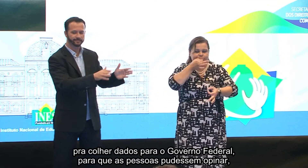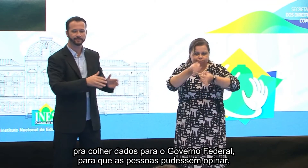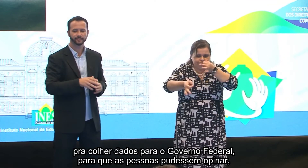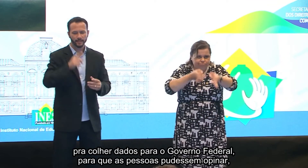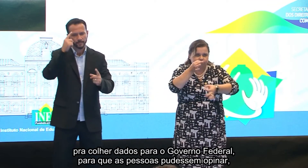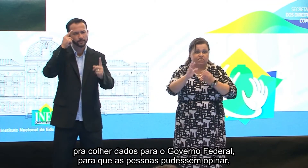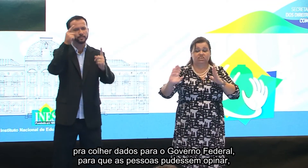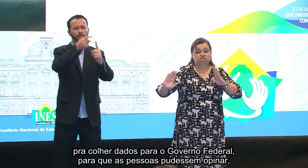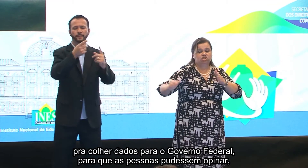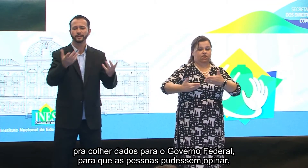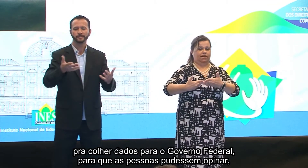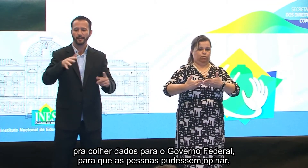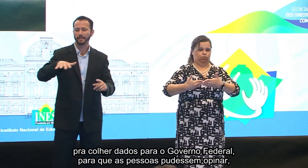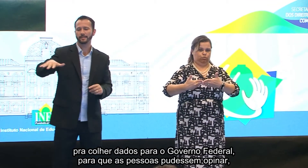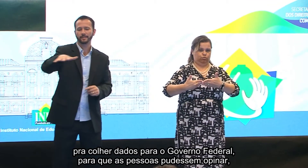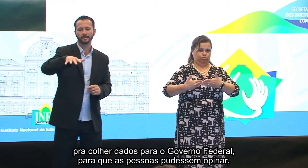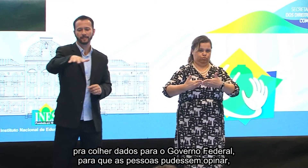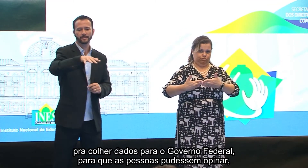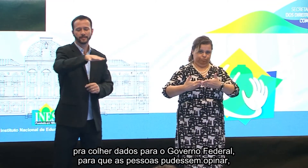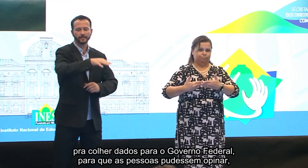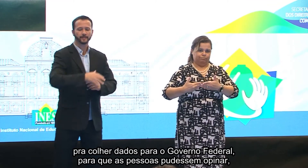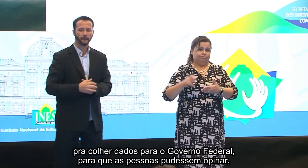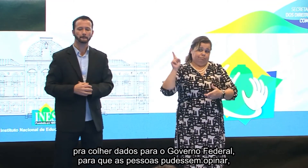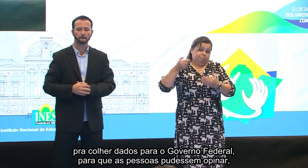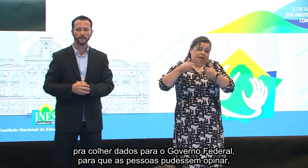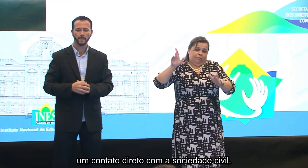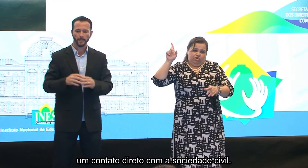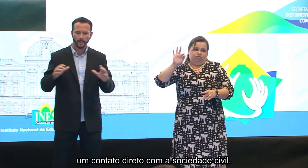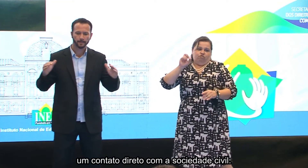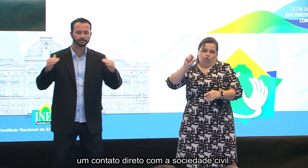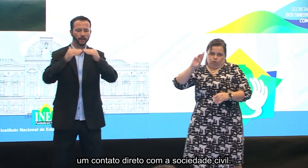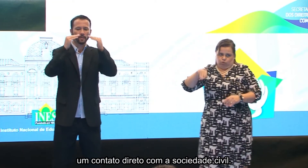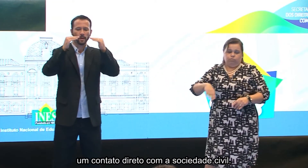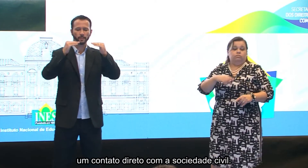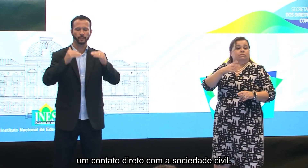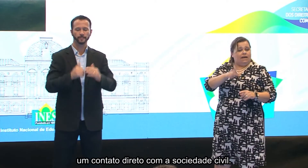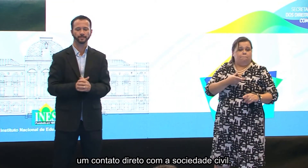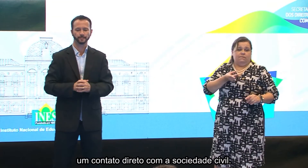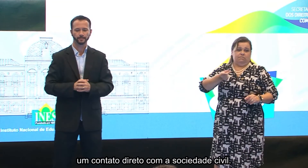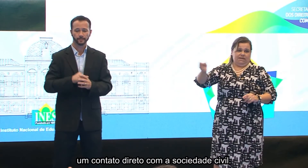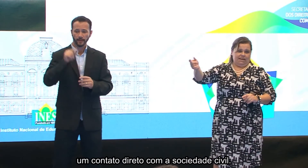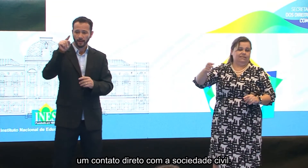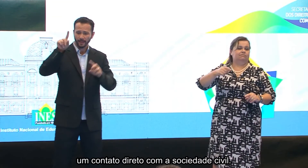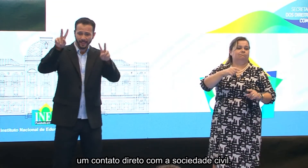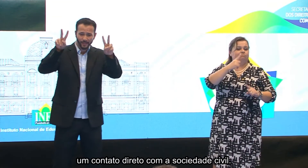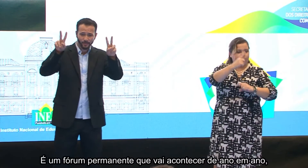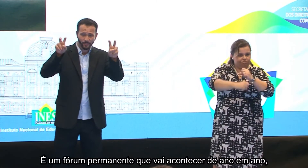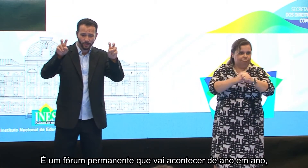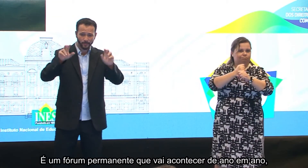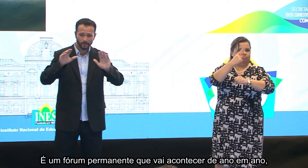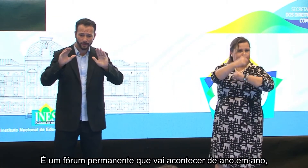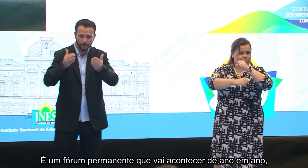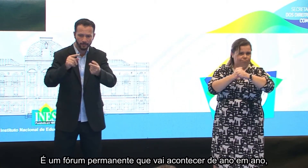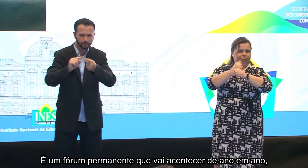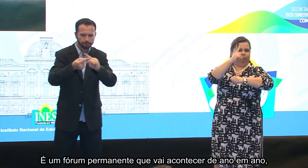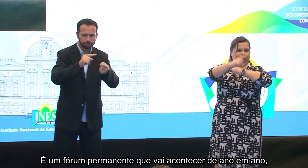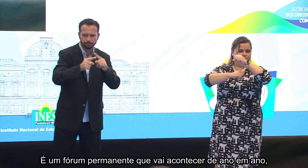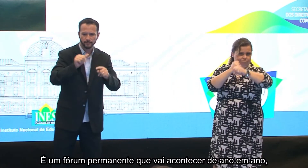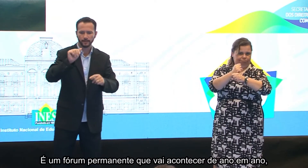para o governo federal, para que as pessoas pudessem opinar, um contato direto com a sociedade civil. E é um fórum permanente que vai